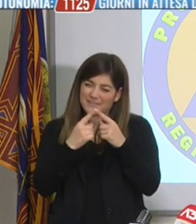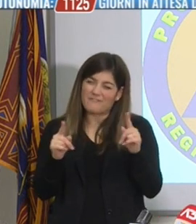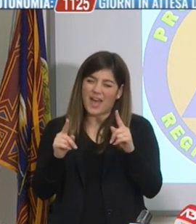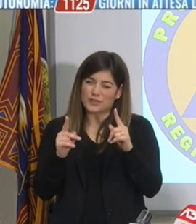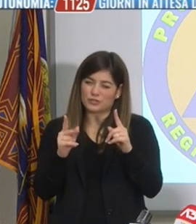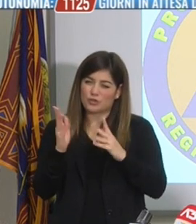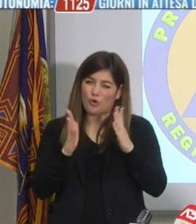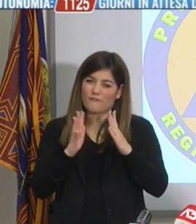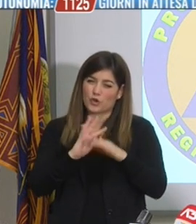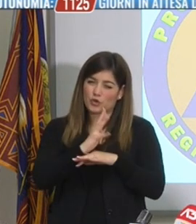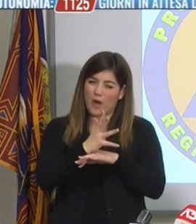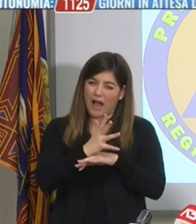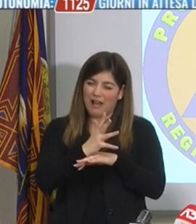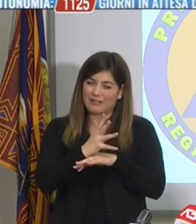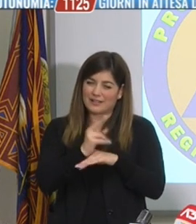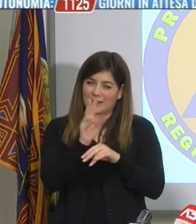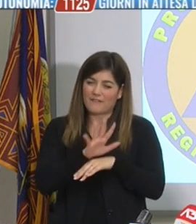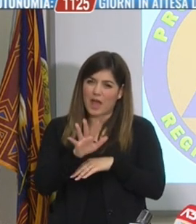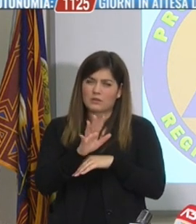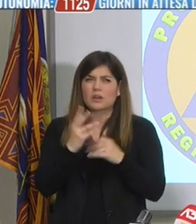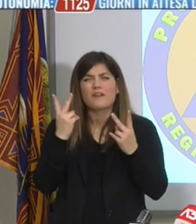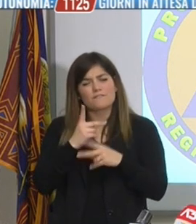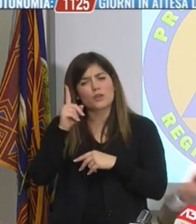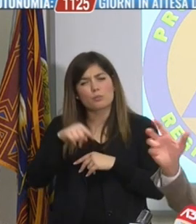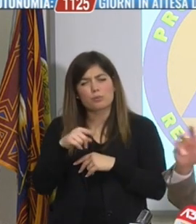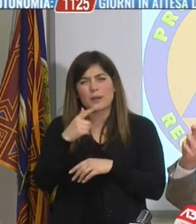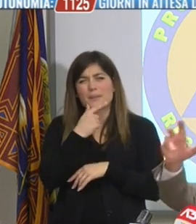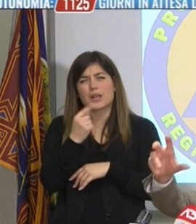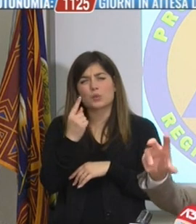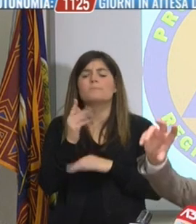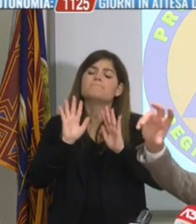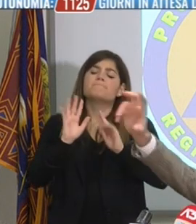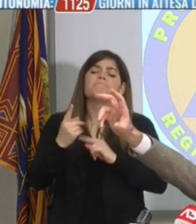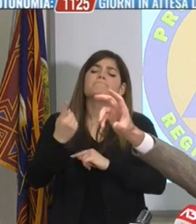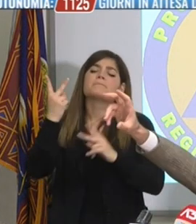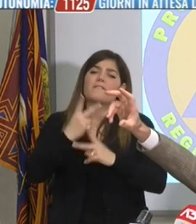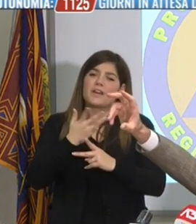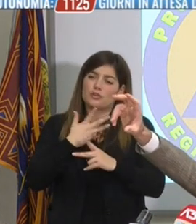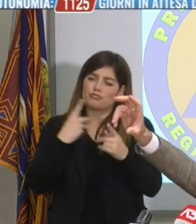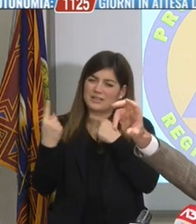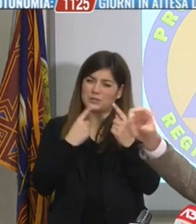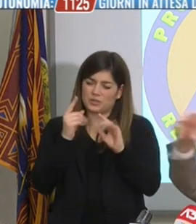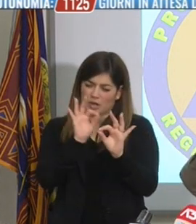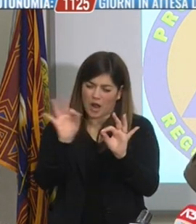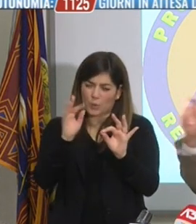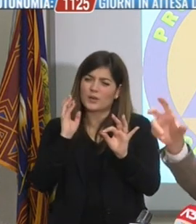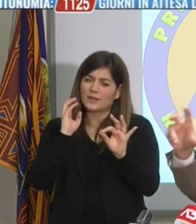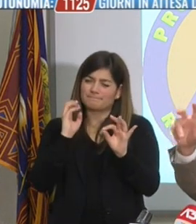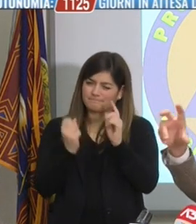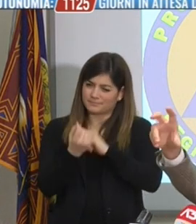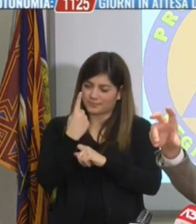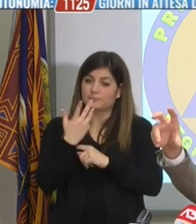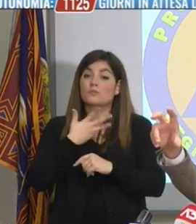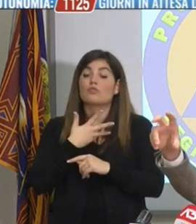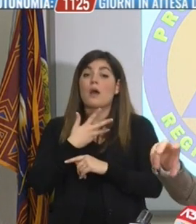è pur vero che il bellunese ha avuto... Allora noi abbiamo dei casi, no? Il Bellunese, pensate a Auronzo,